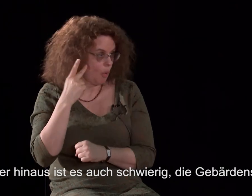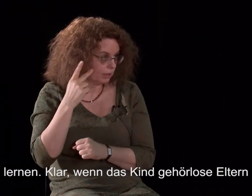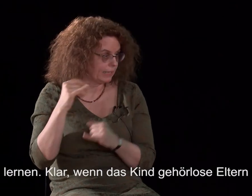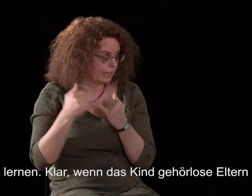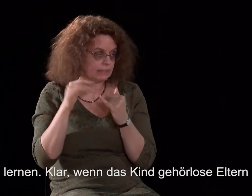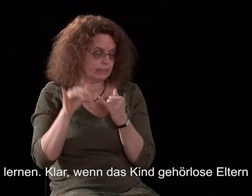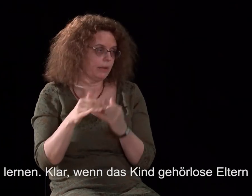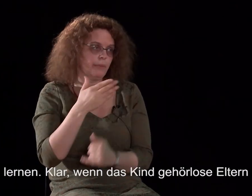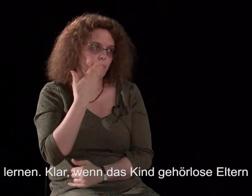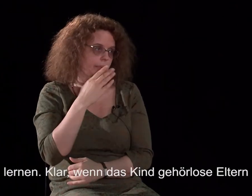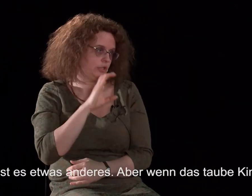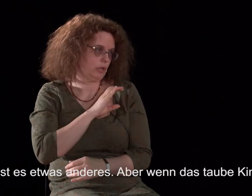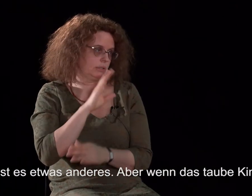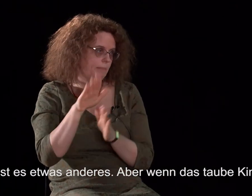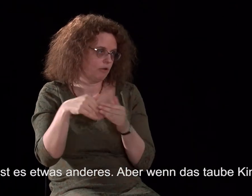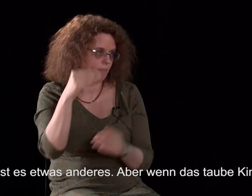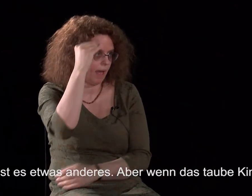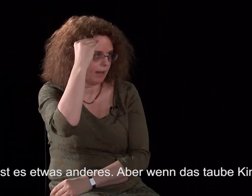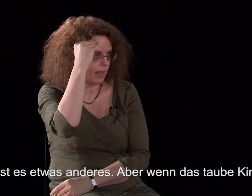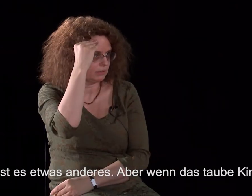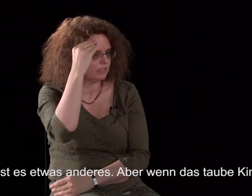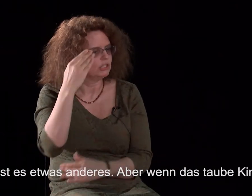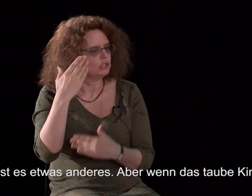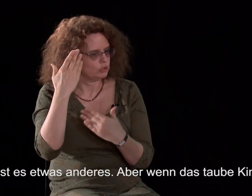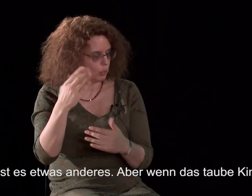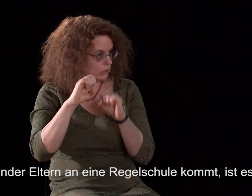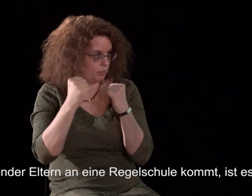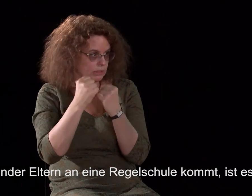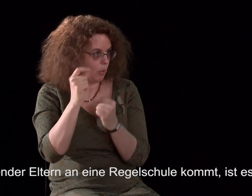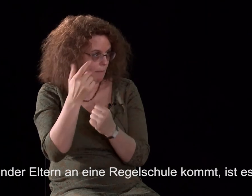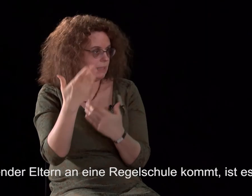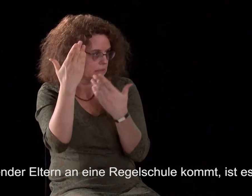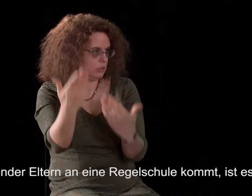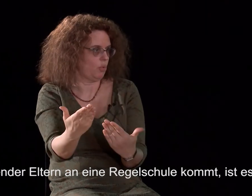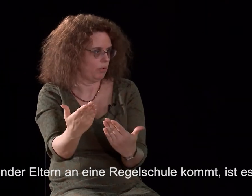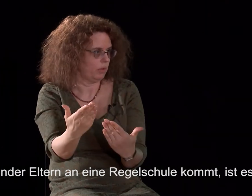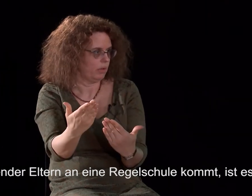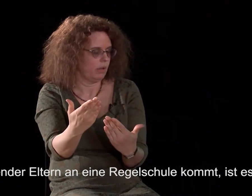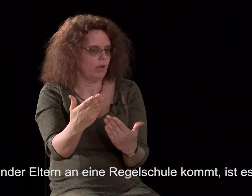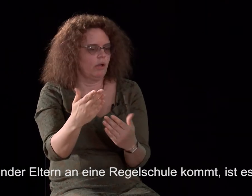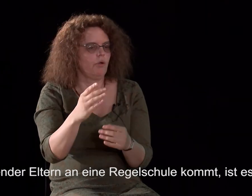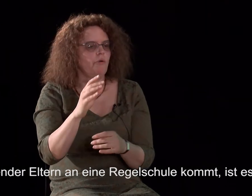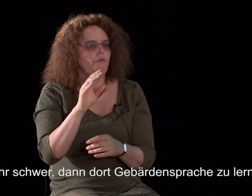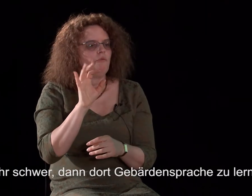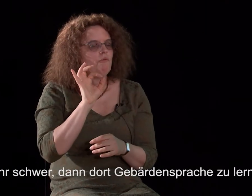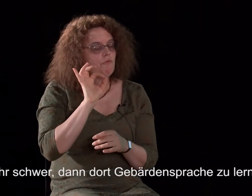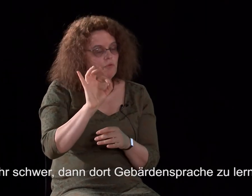Klar, wenn man gehörlose Eltern hat, ist das was anderes. Aber wenn man als gehörloses Kind hörender Eltern an eine Regelschule kommt, ist es sehr, sehr schwer, dann dort